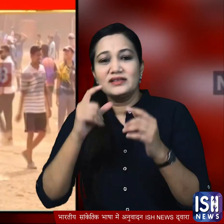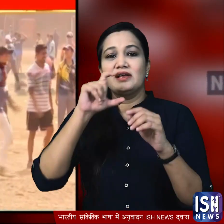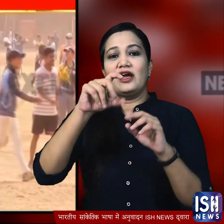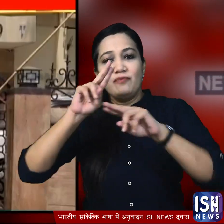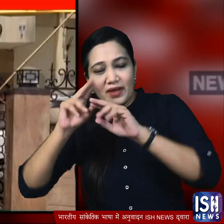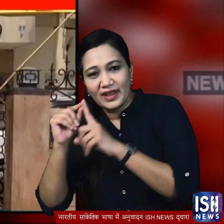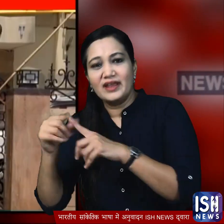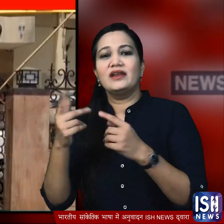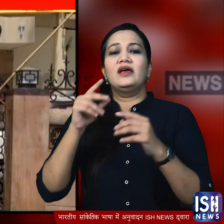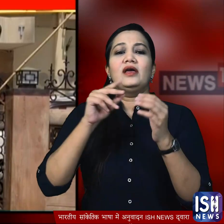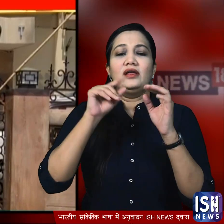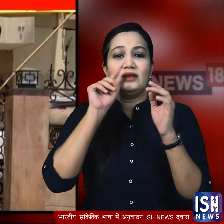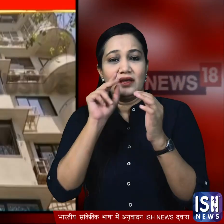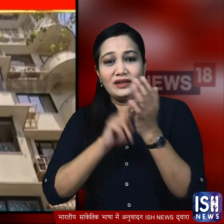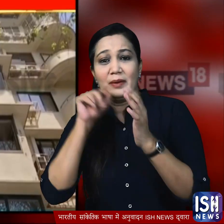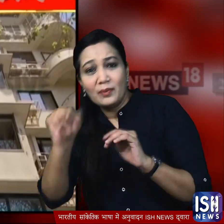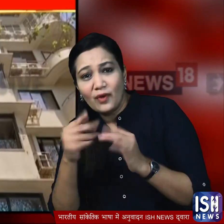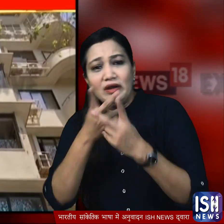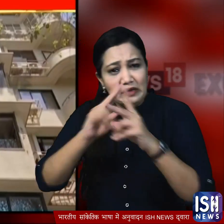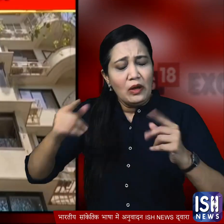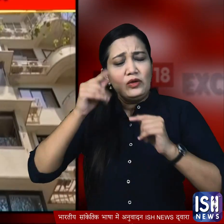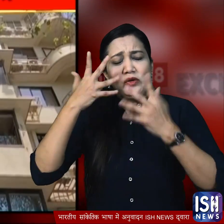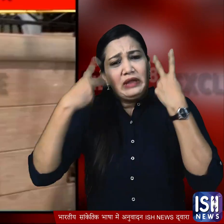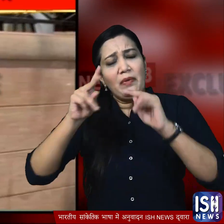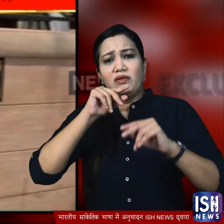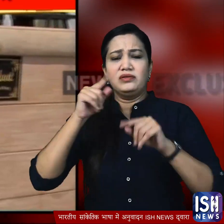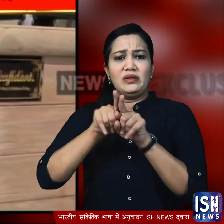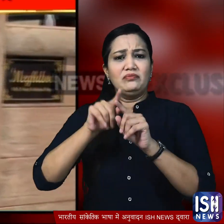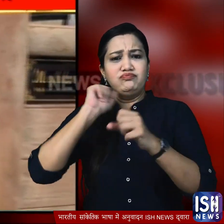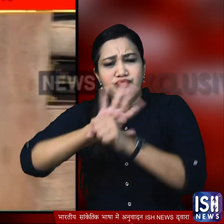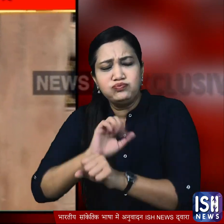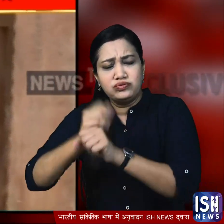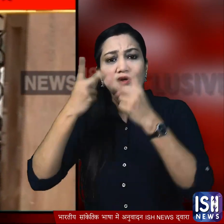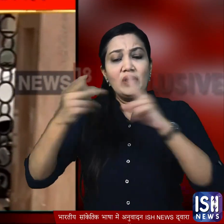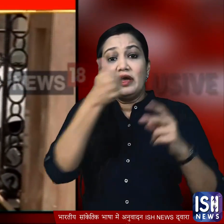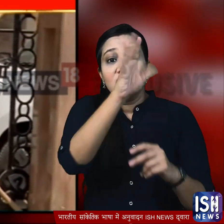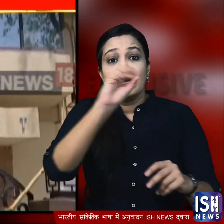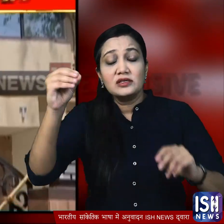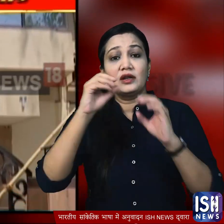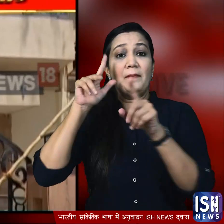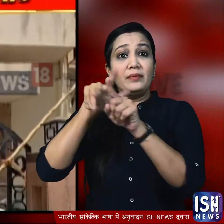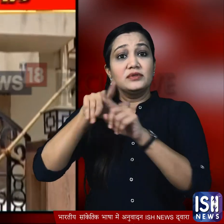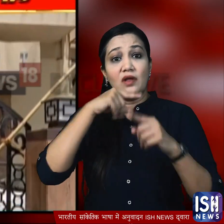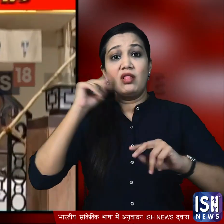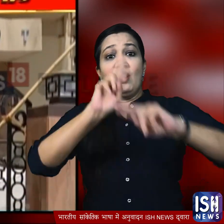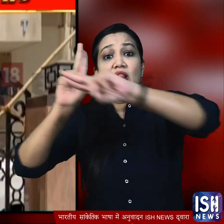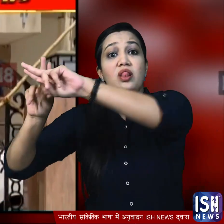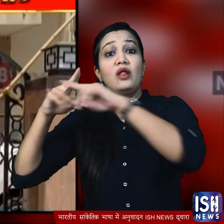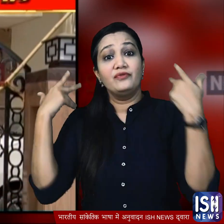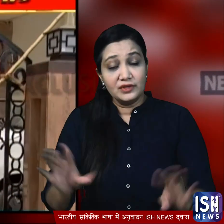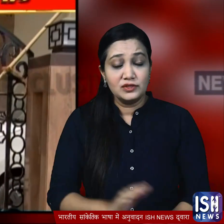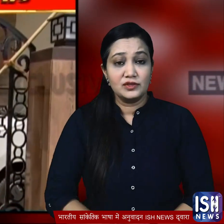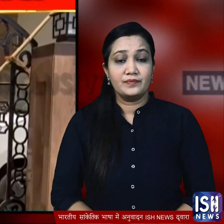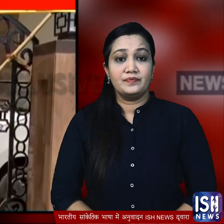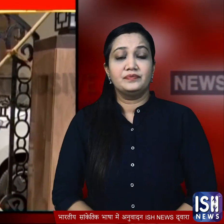परेड और नरीमन पॉइंट जैसे पॉश इलाकों में सबसे ज्यादा हॉटस्पॉट मिले हैं। वहां करीब 600 इमारतें बीएमसी की तरफ से सील की जा चुकी हैं,